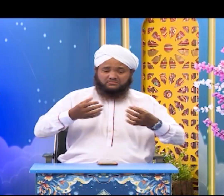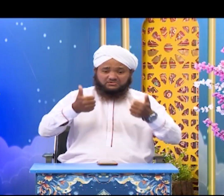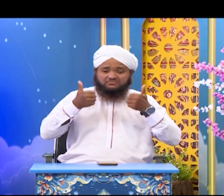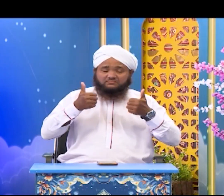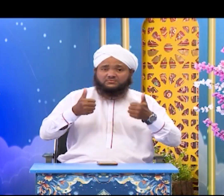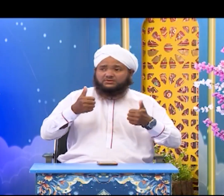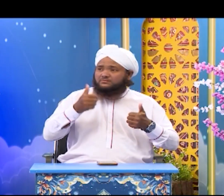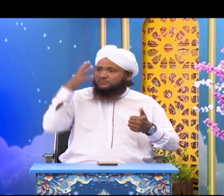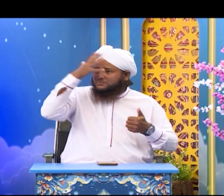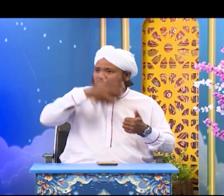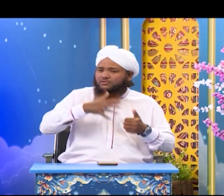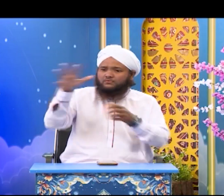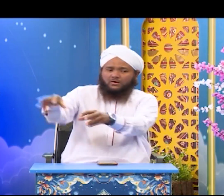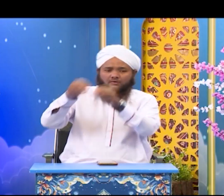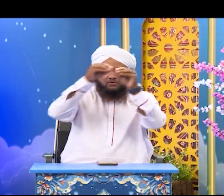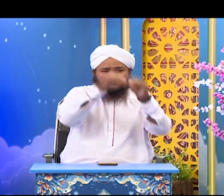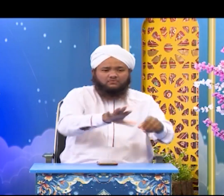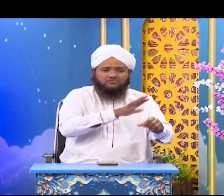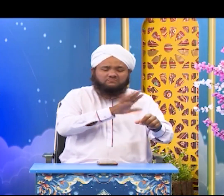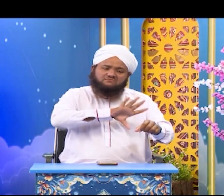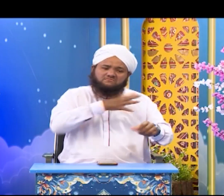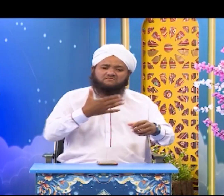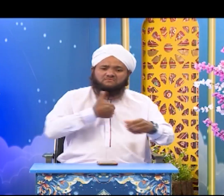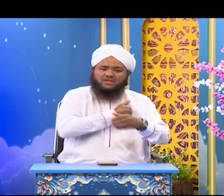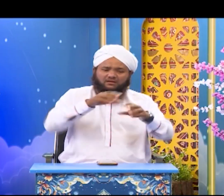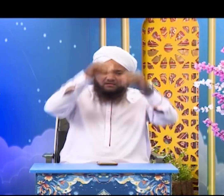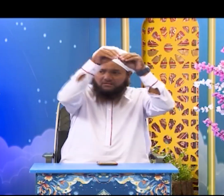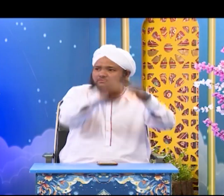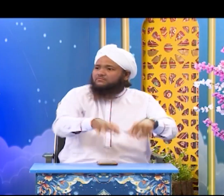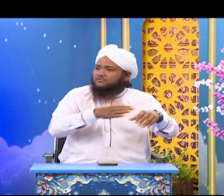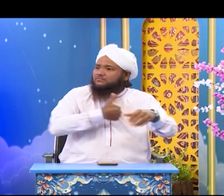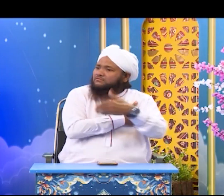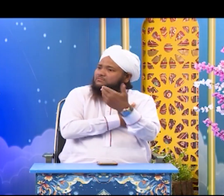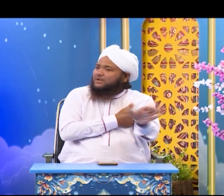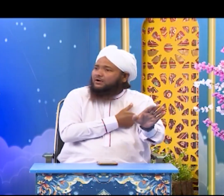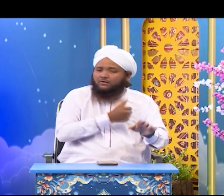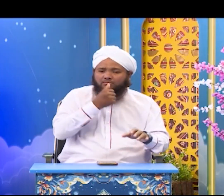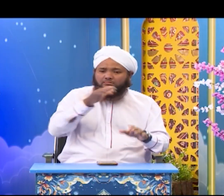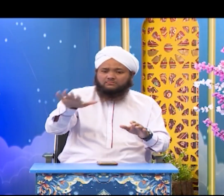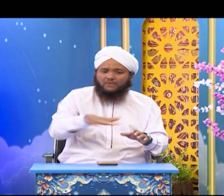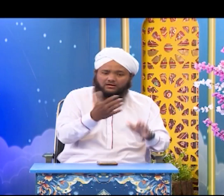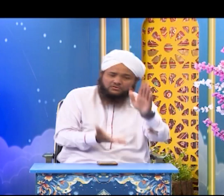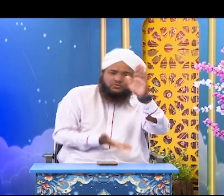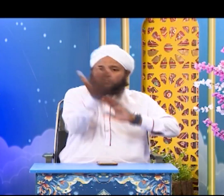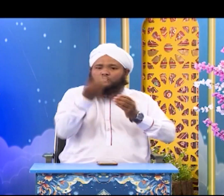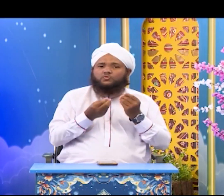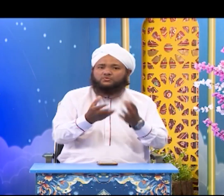اسے دریا کی بہن چڑھاتے یعنی دریا میں ڈال دیا کرتے، اور یہ باطل خیال قائم کر لیتے کہ دریائے نیل کو